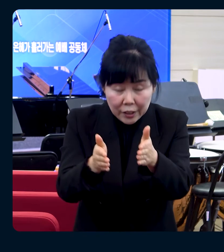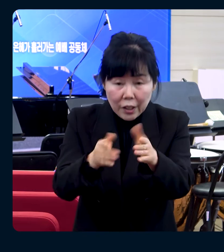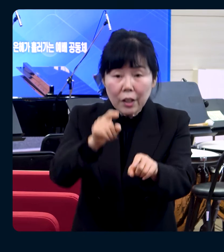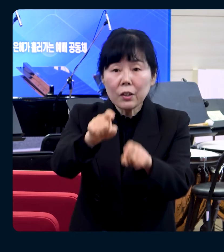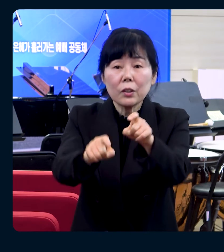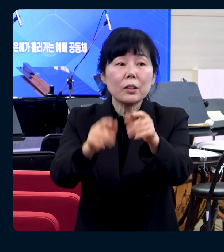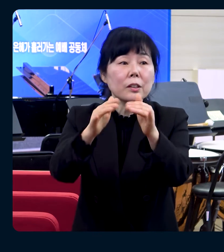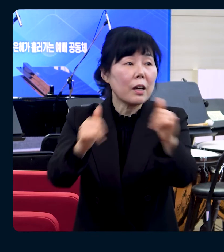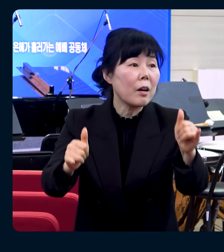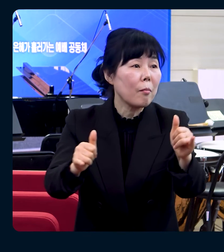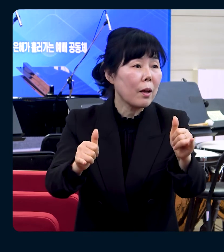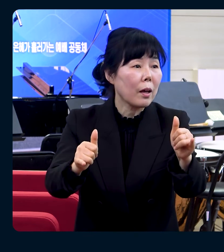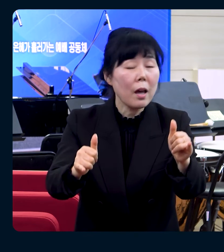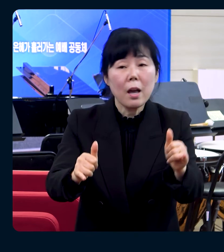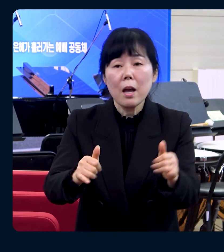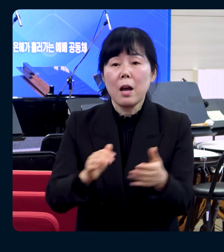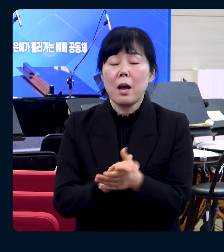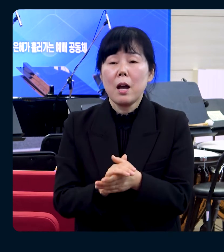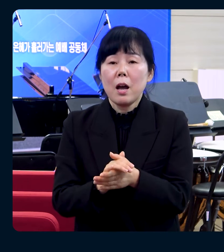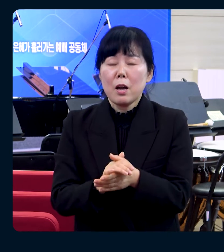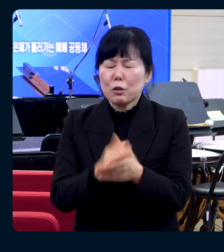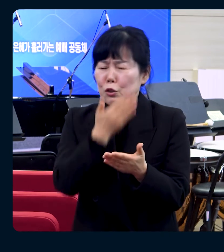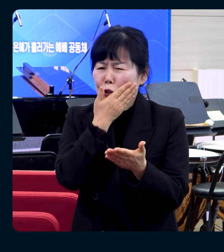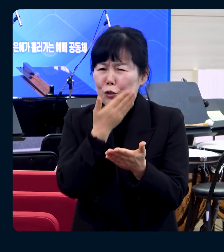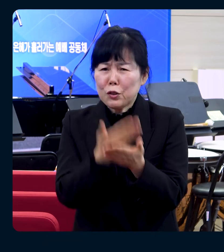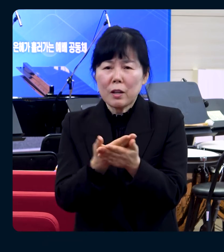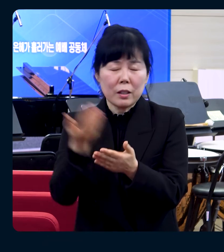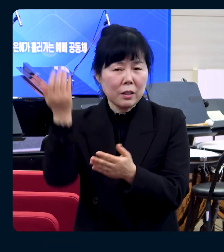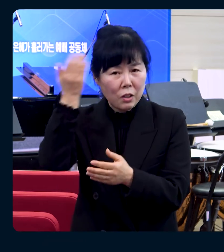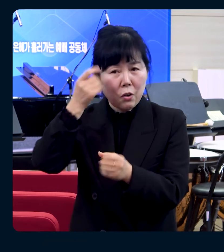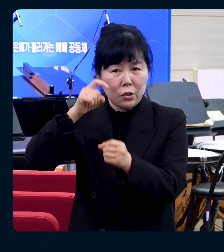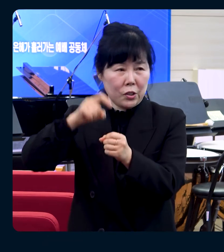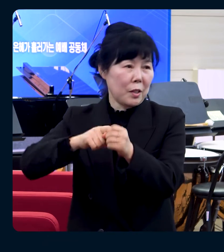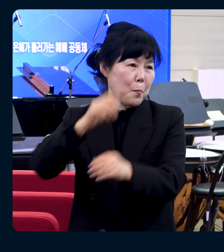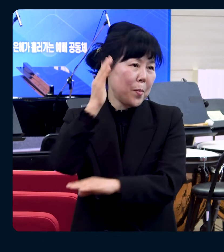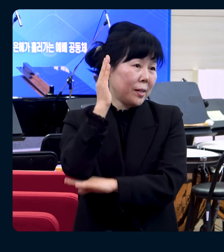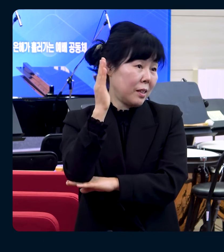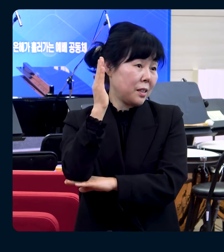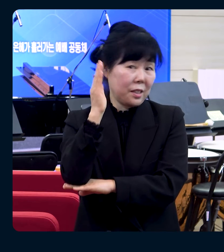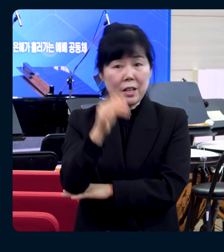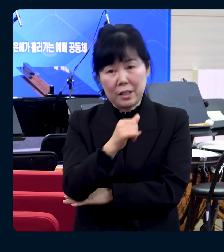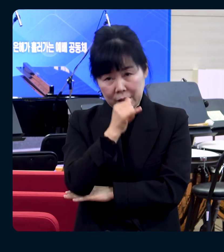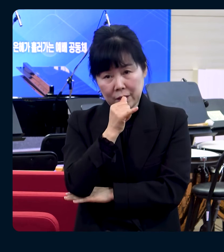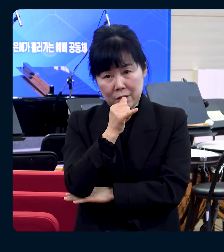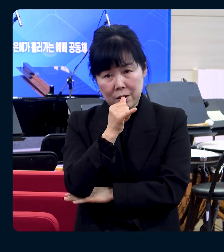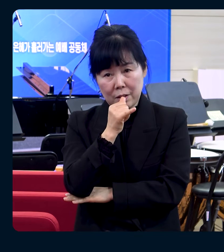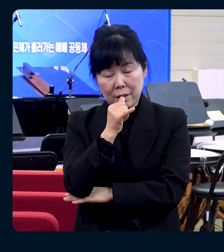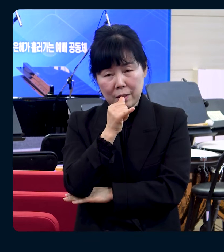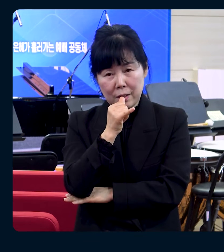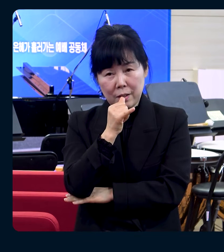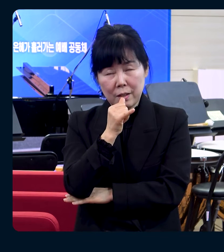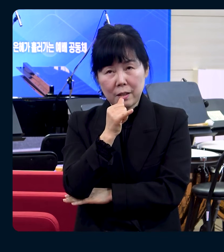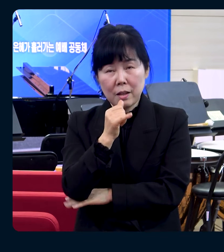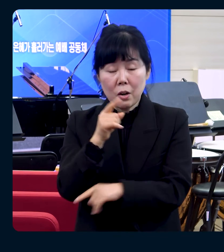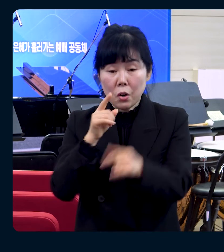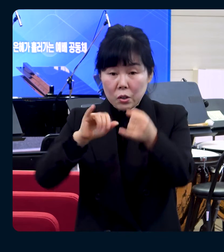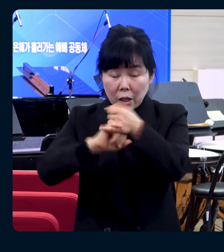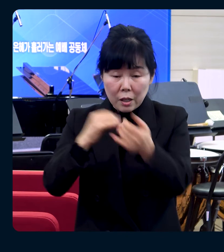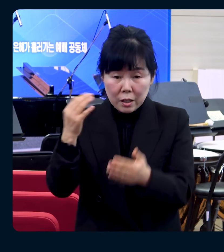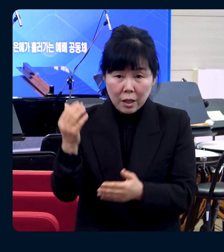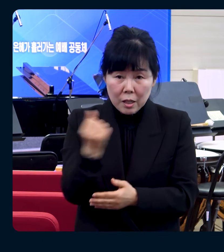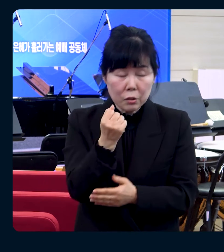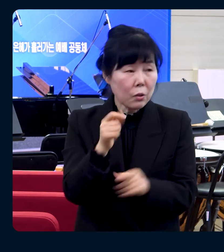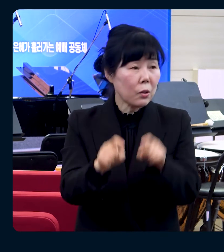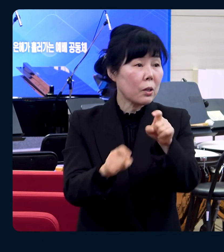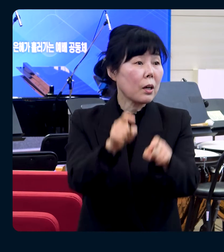길을 걷는 사람들이 알아야 될 너무나 중요한 영적 메시지가 있기에 이야기를 하고 있는 거예요. 여기에